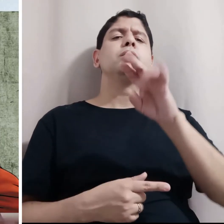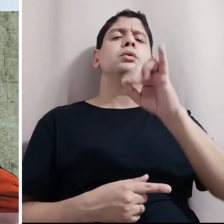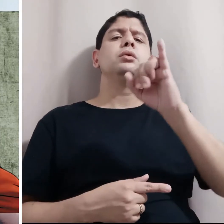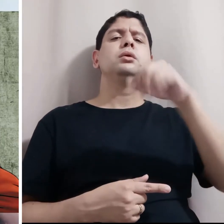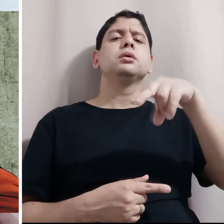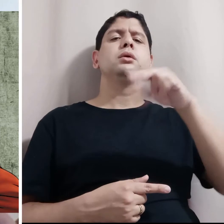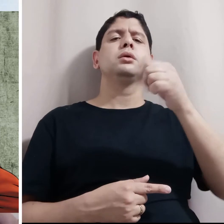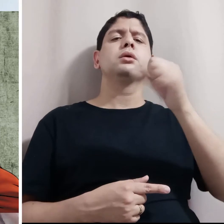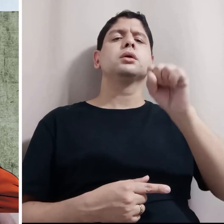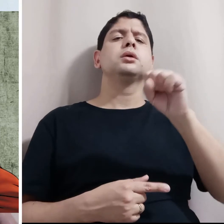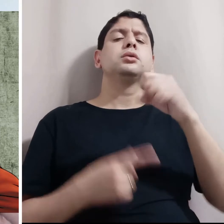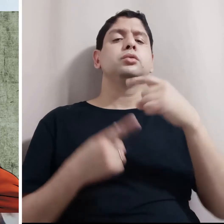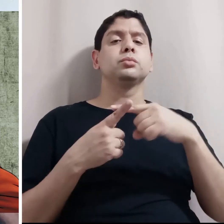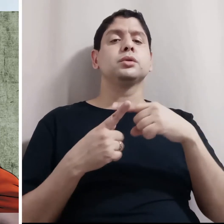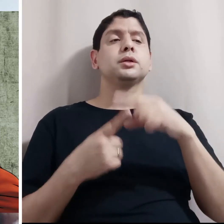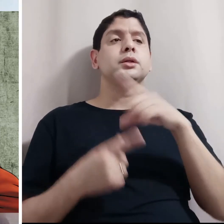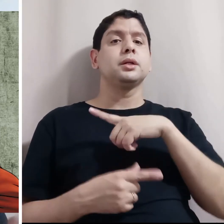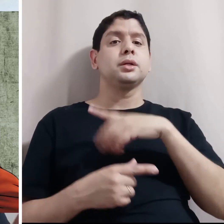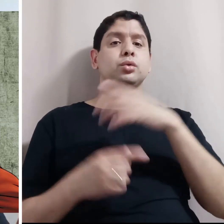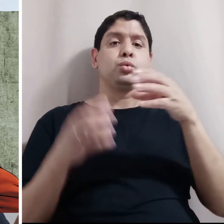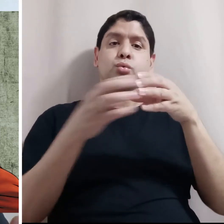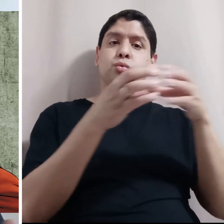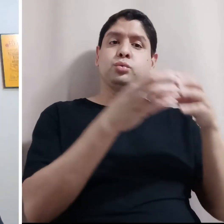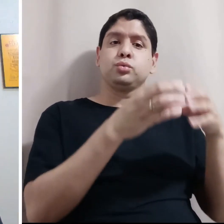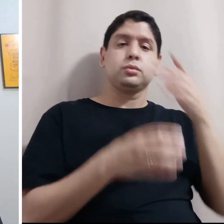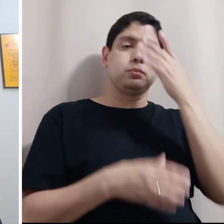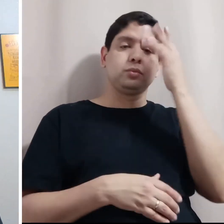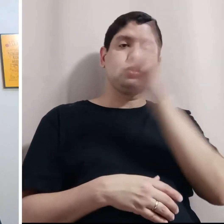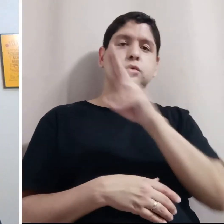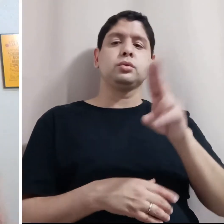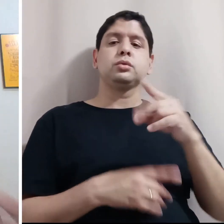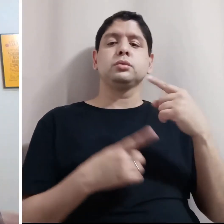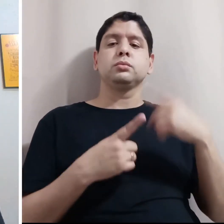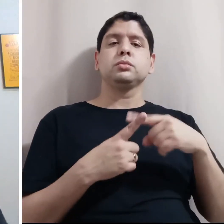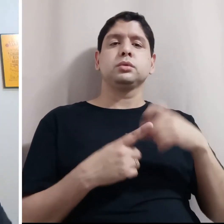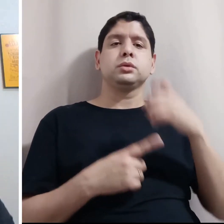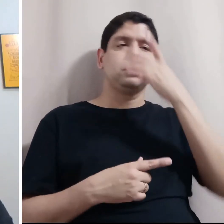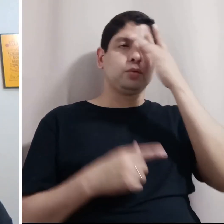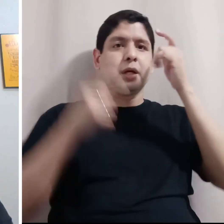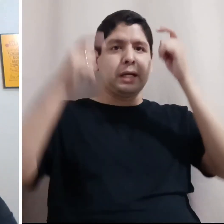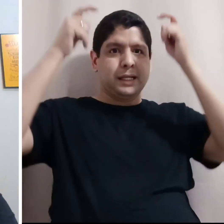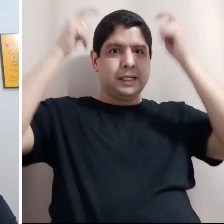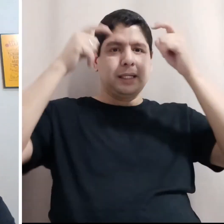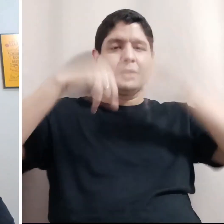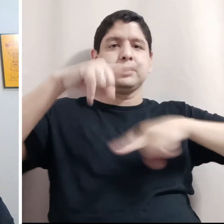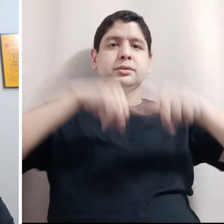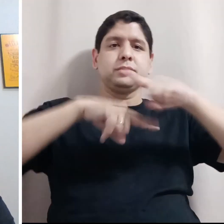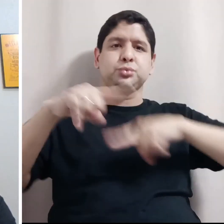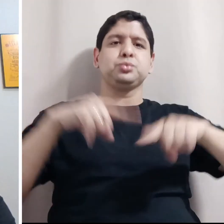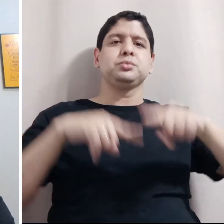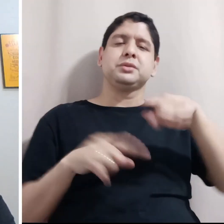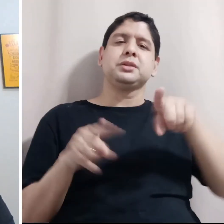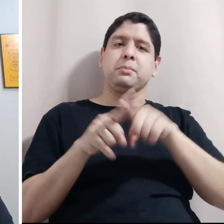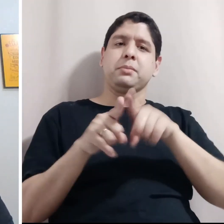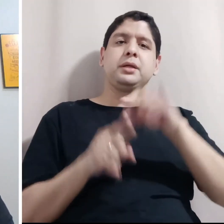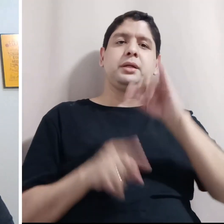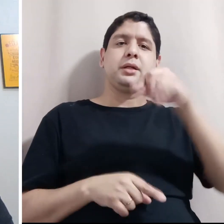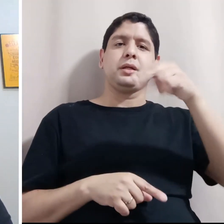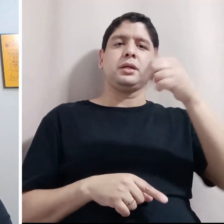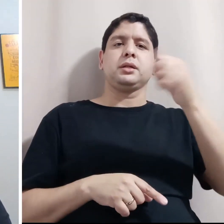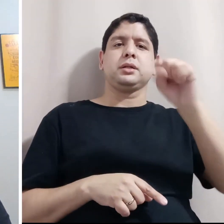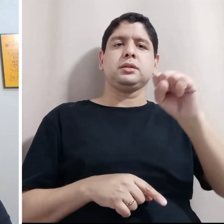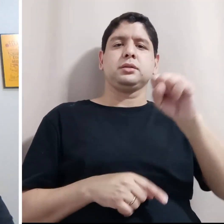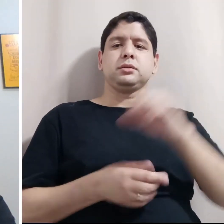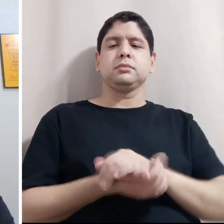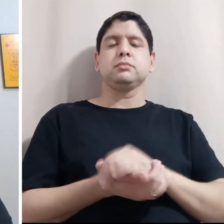Inca, e os europeus acabaram dando o nome, então, de Incas a todo o povo, mas, na verdade, era o nome do imperador.